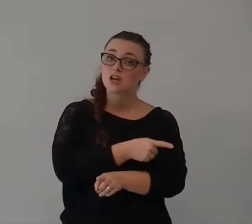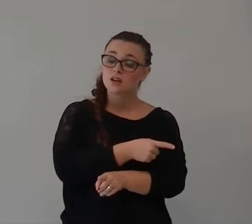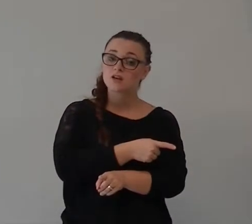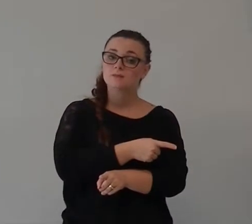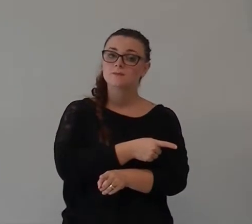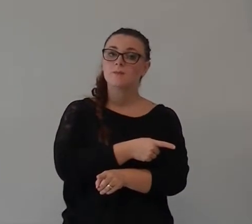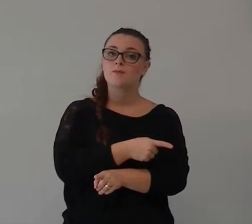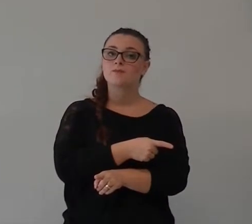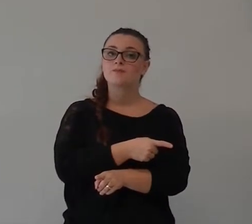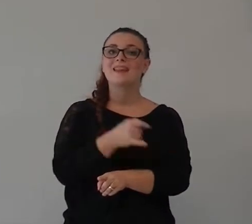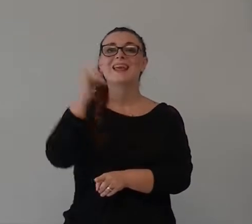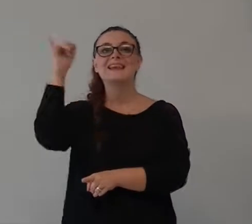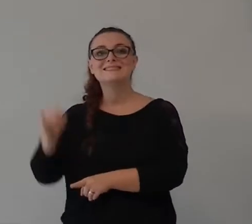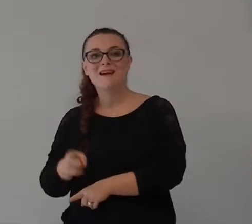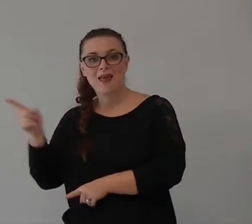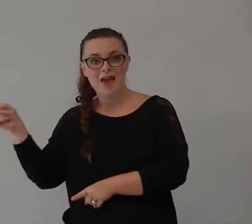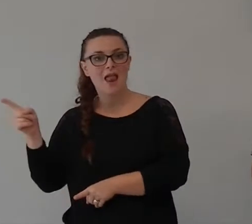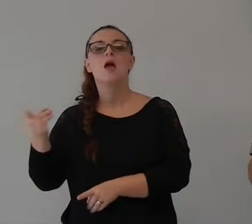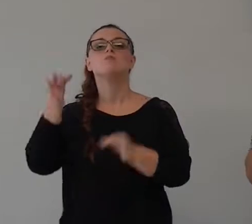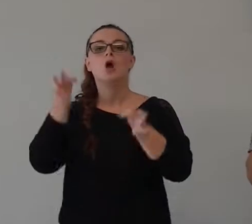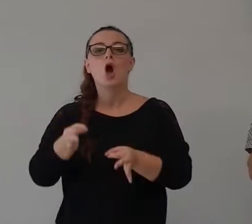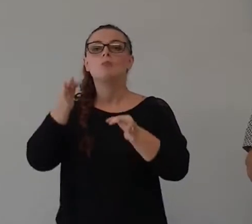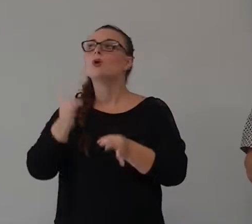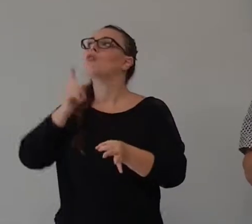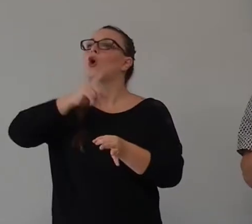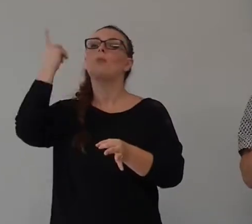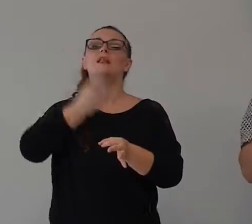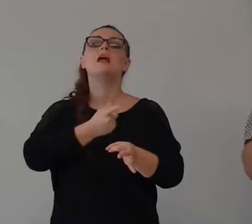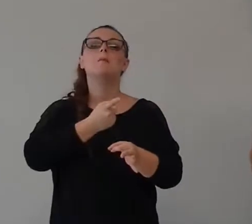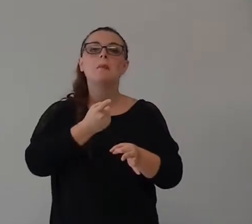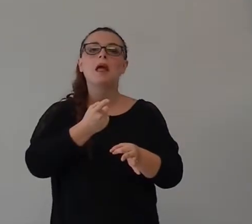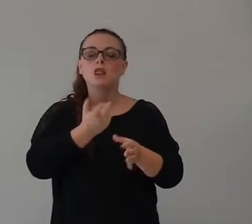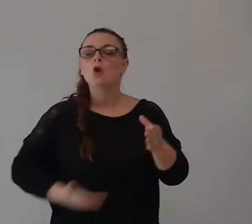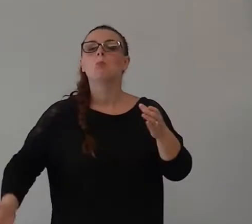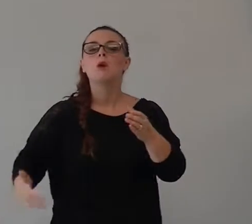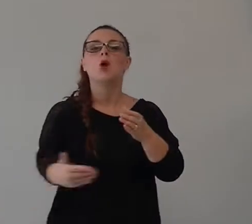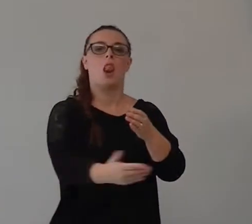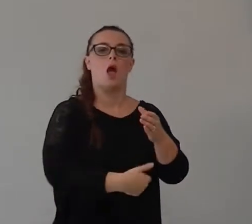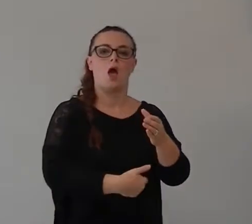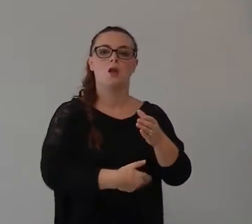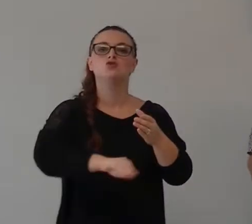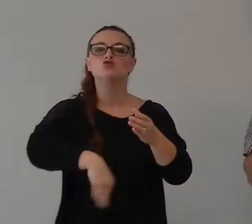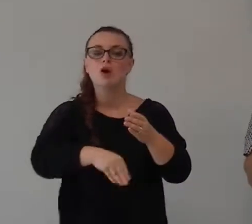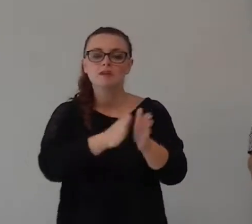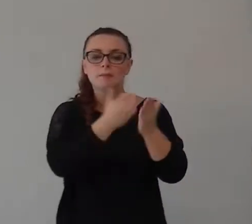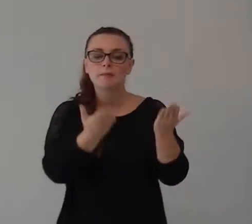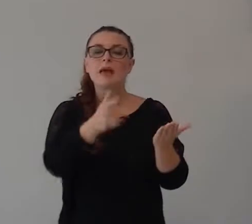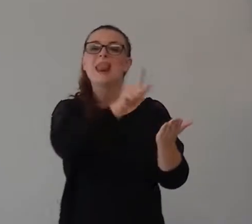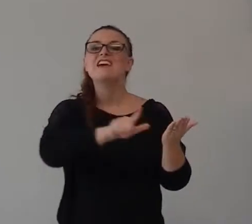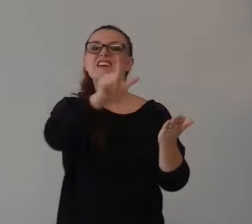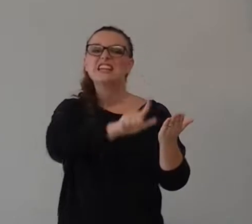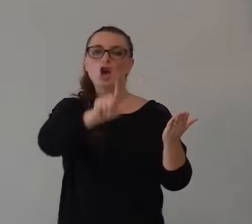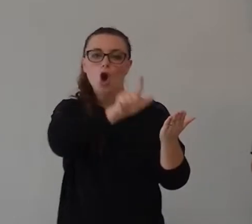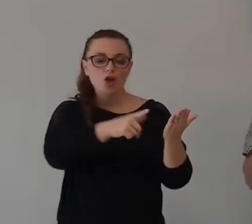in Israele era un comandamento di Dio. Dio aveva proprio dato in Levitico un comandamento che dove diceva chi ha un